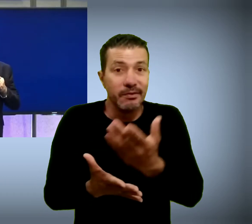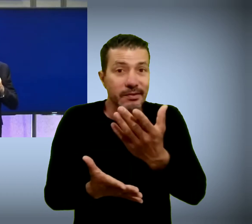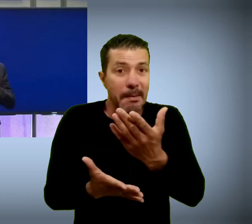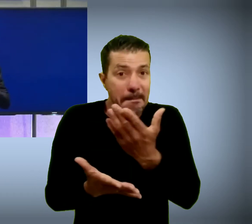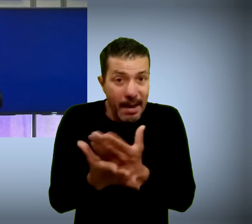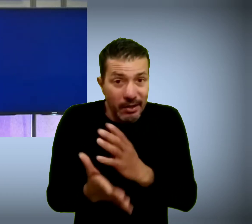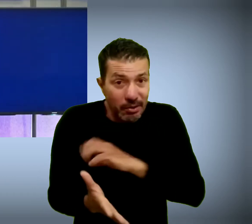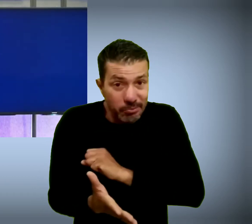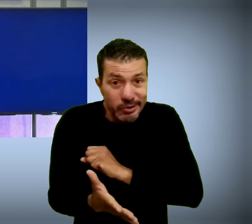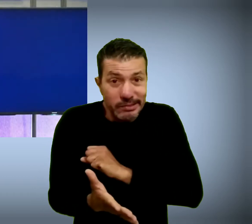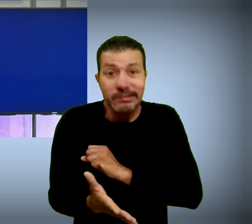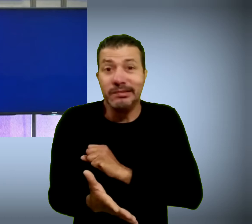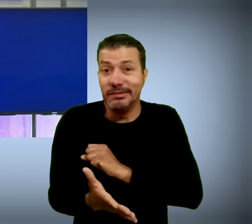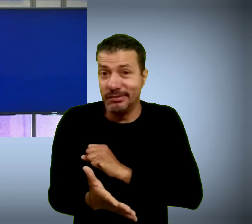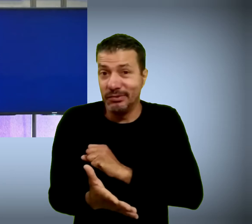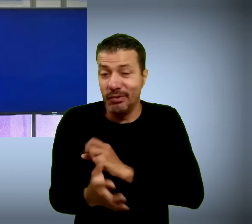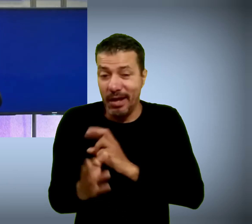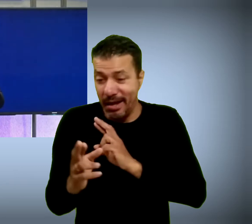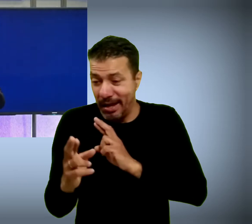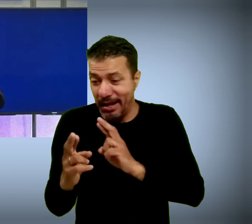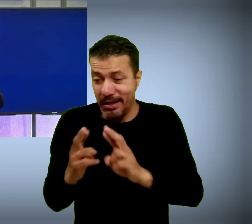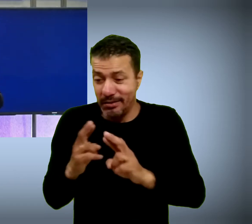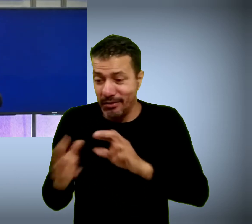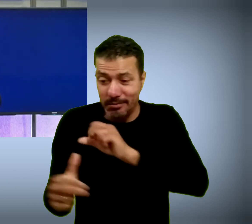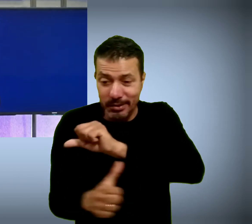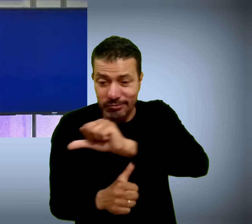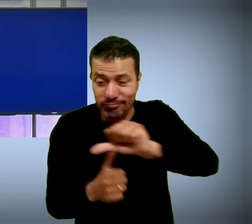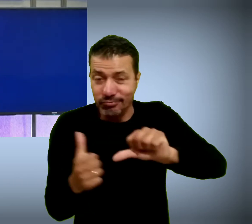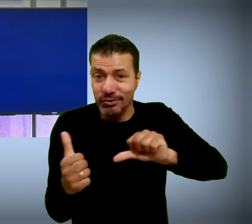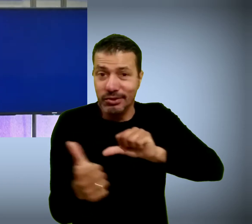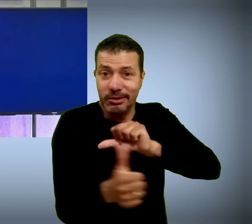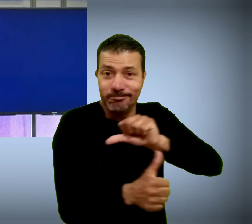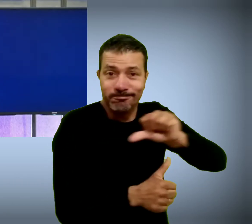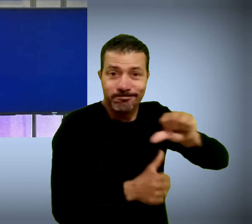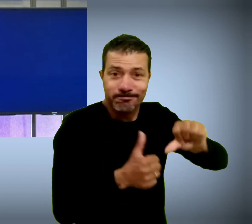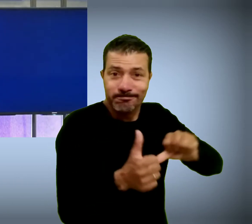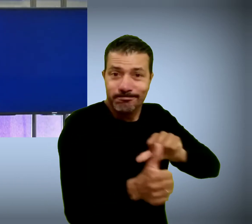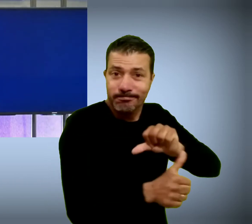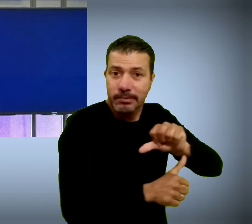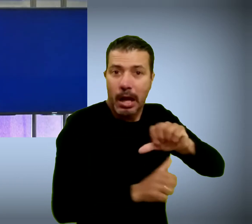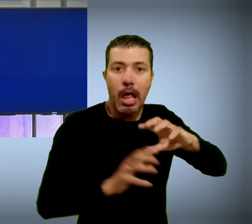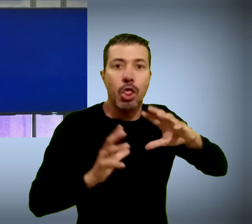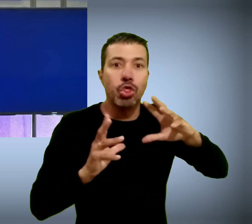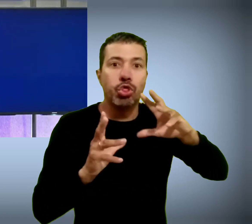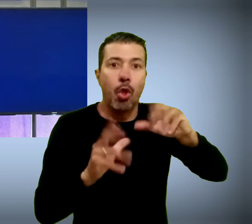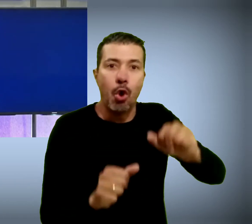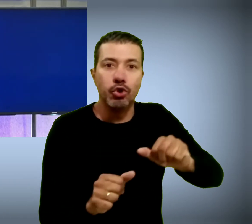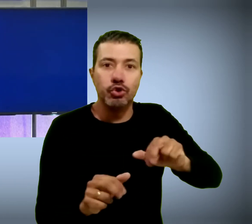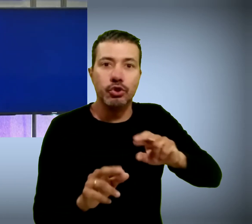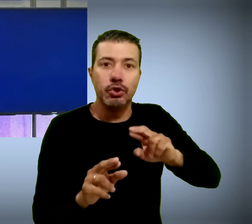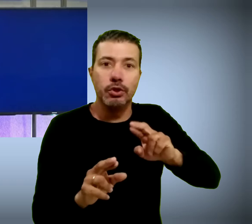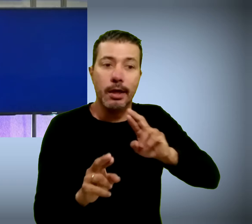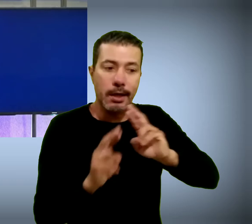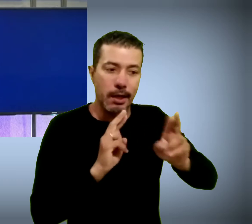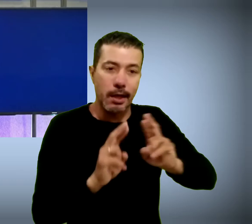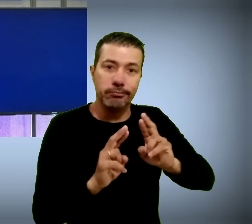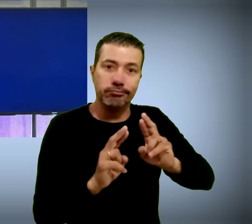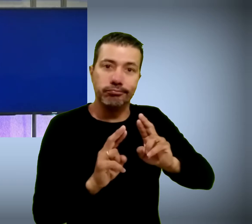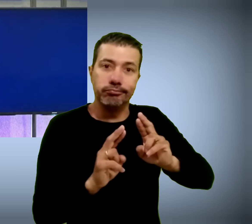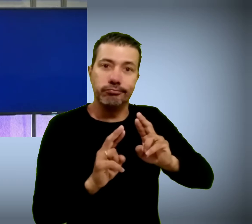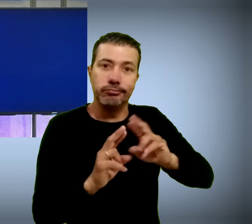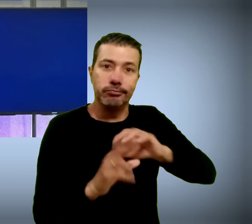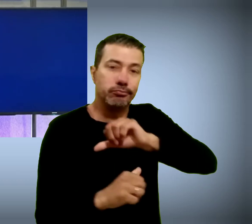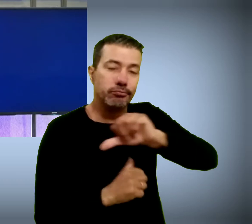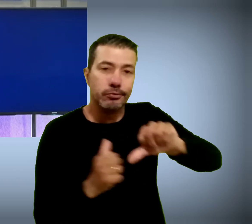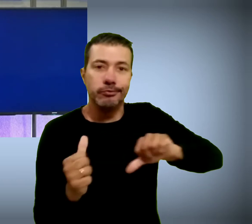perde o amor, os relacionamentos mudam. Todos os relacionamentos mudam sem amor. E o